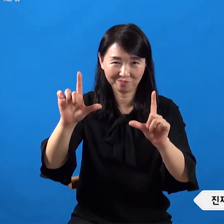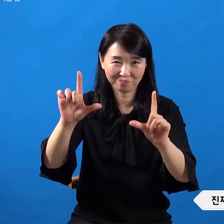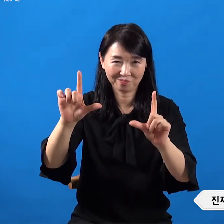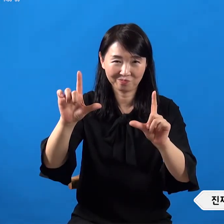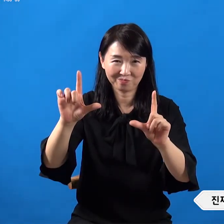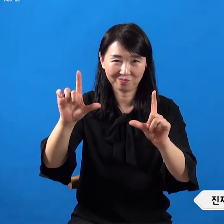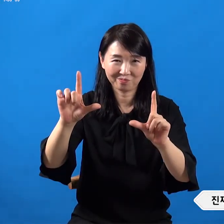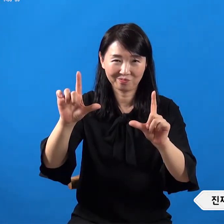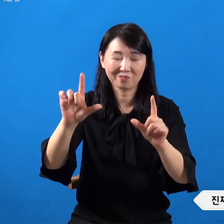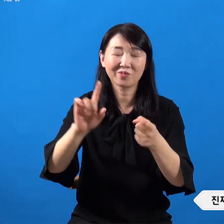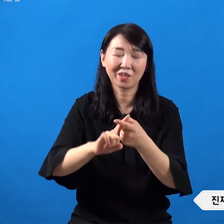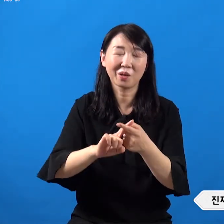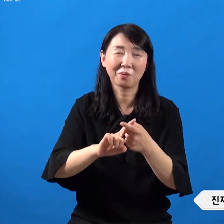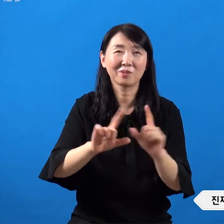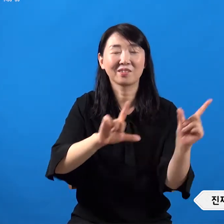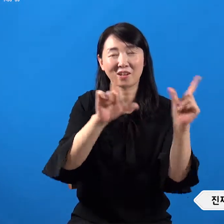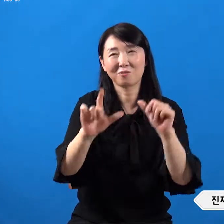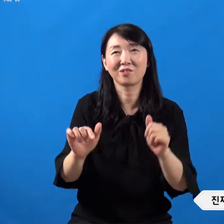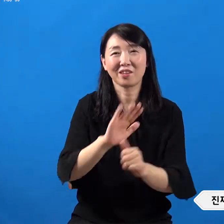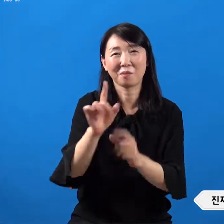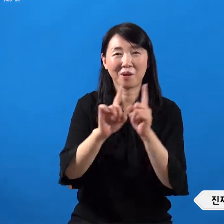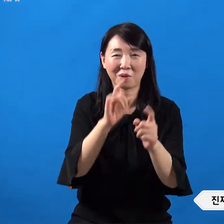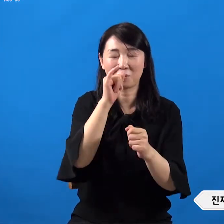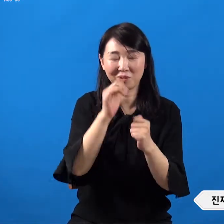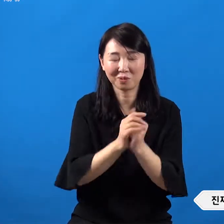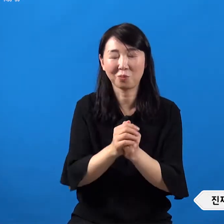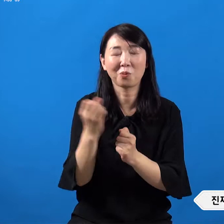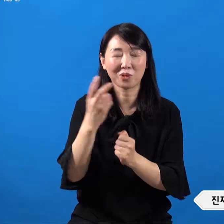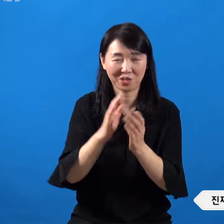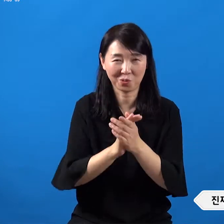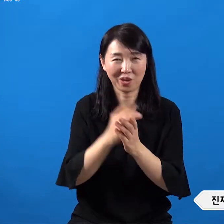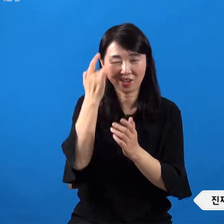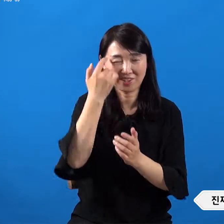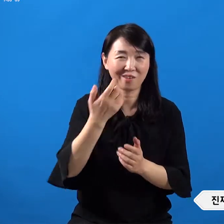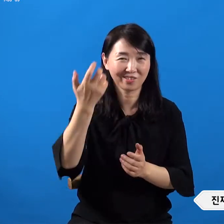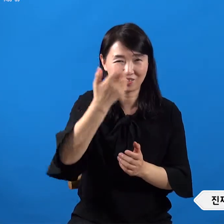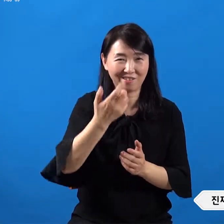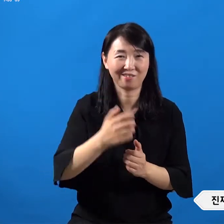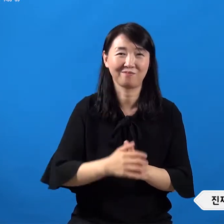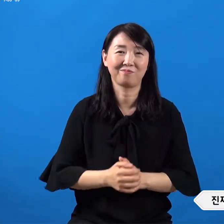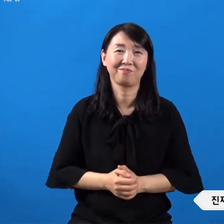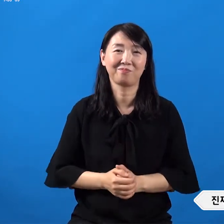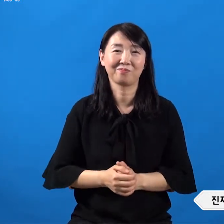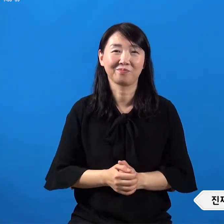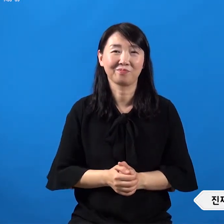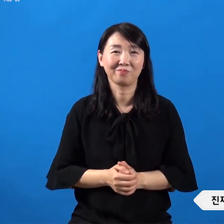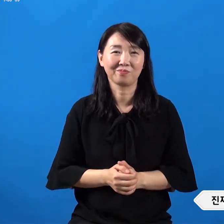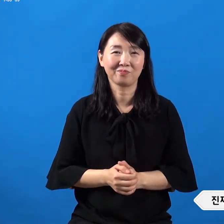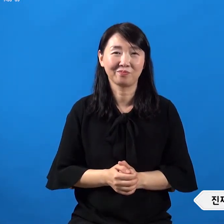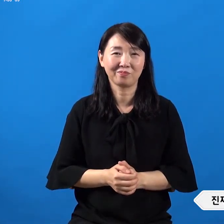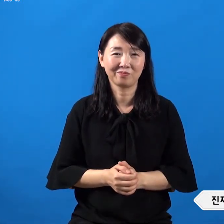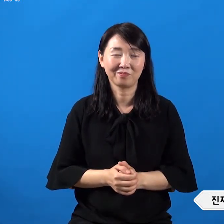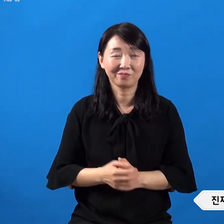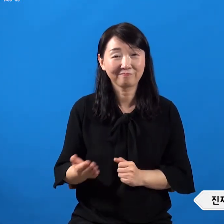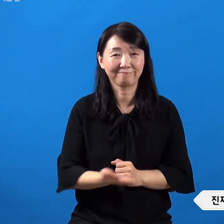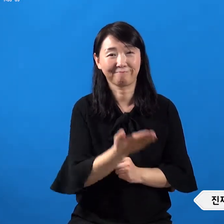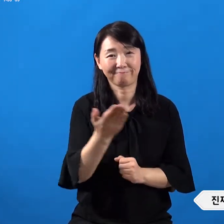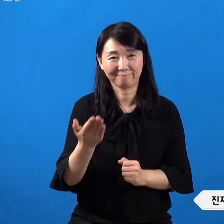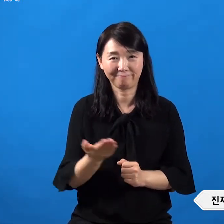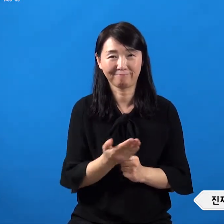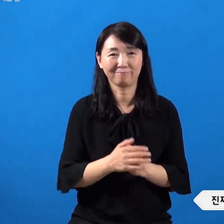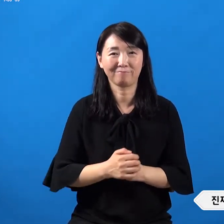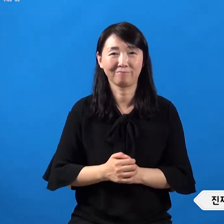성경은 우리에게 말씀하시는 기도의 영성인 것을 보게 하십니다. 사랑하는